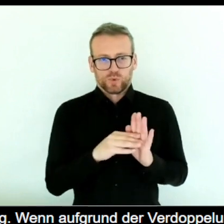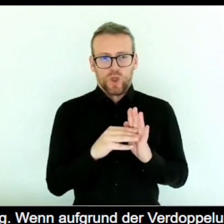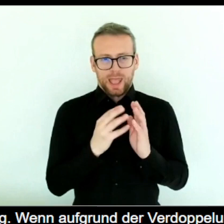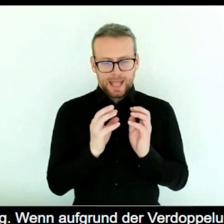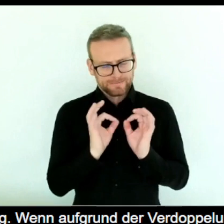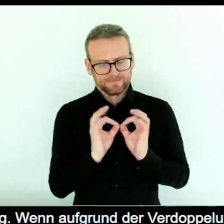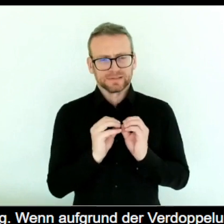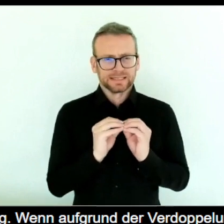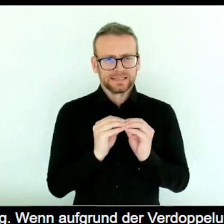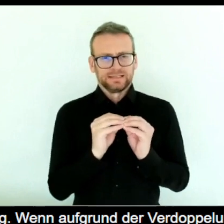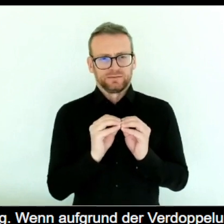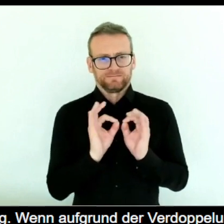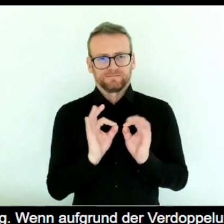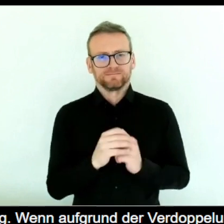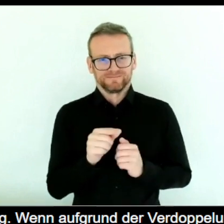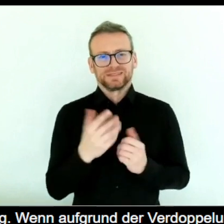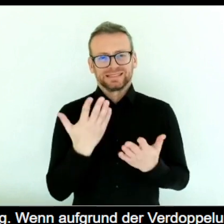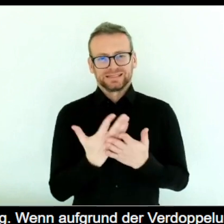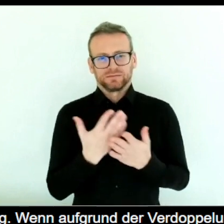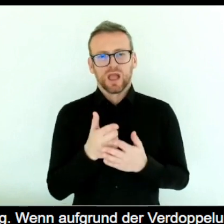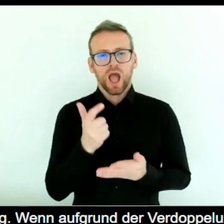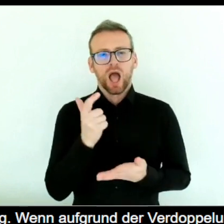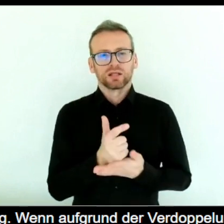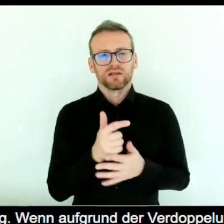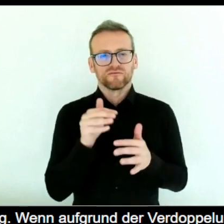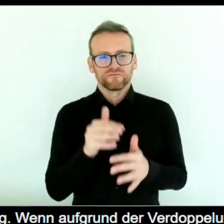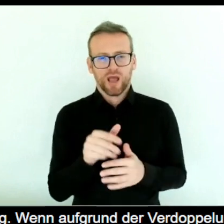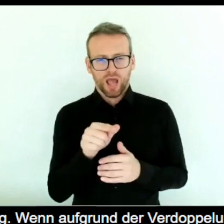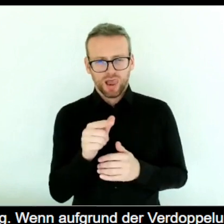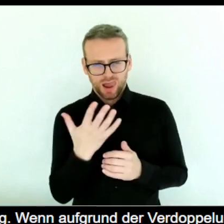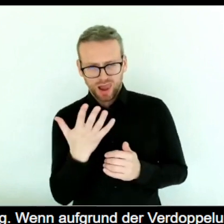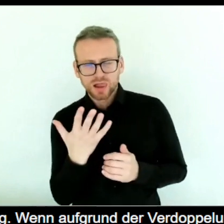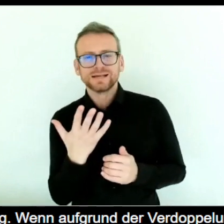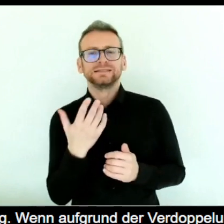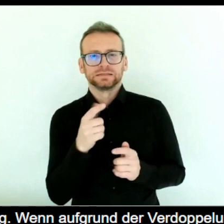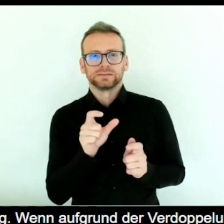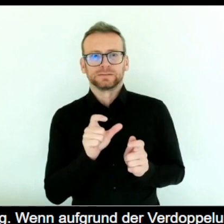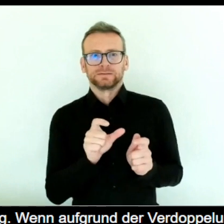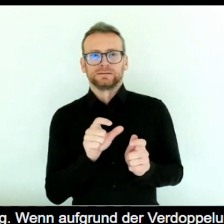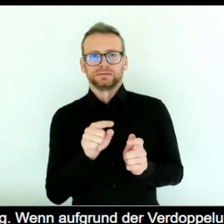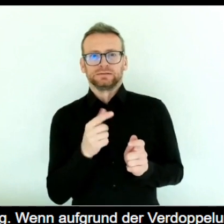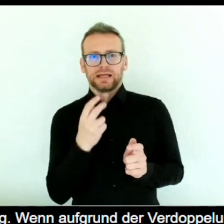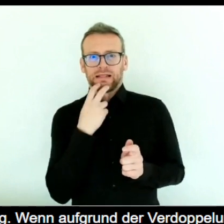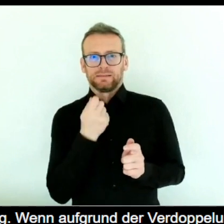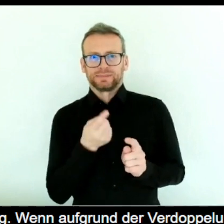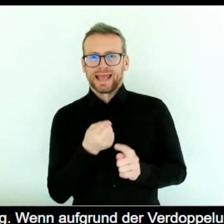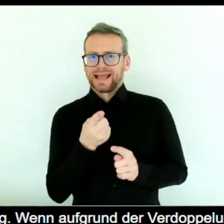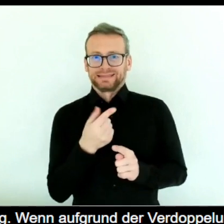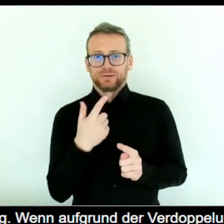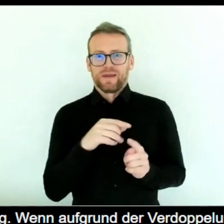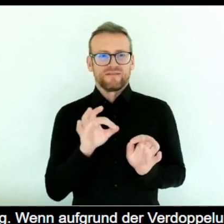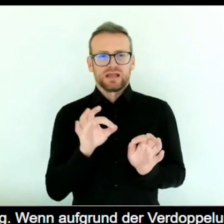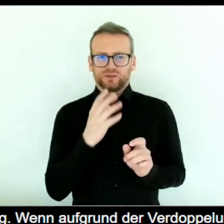Und letztes Thema, Thema Meisterausbildung. Ja, hier muss gehandelt werden, aber hier muss gezielt gehandelt werden. Die